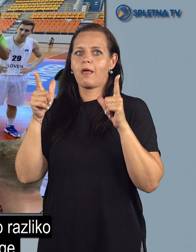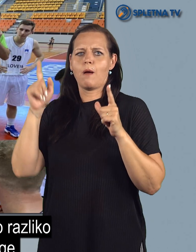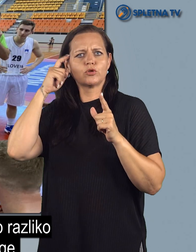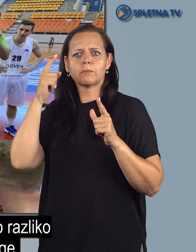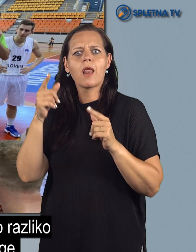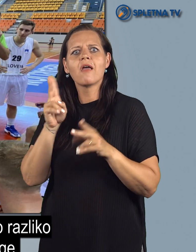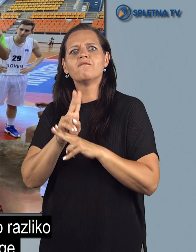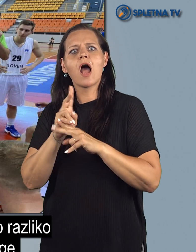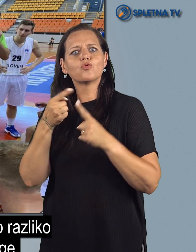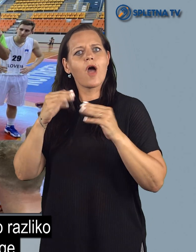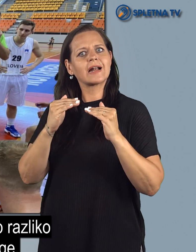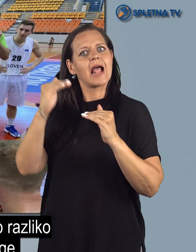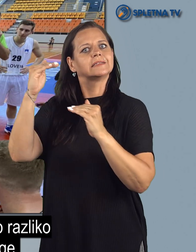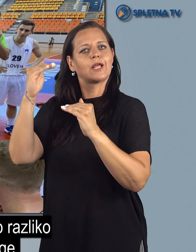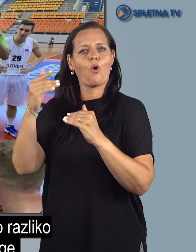do končne zmage.